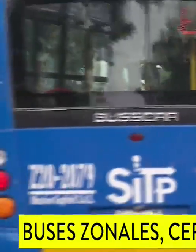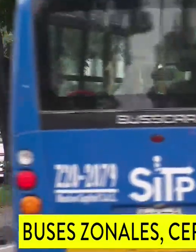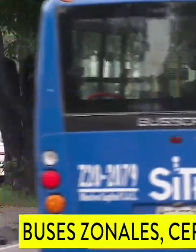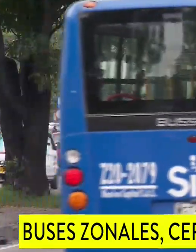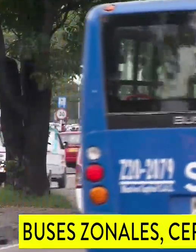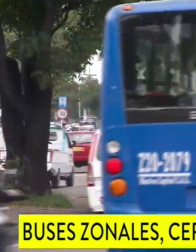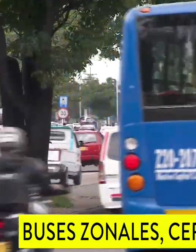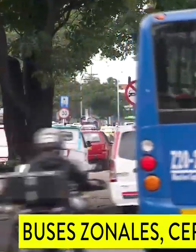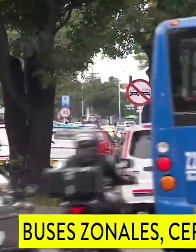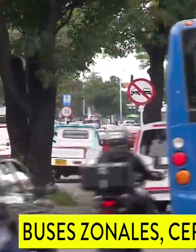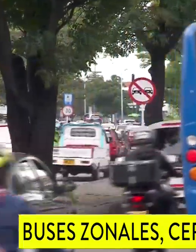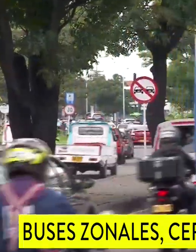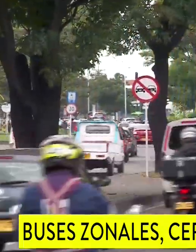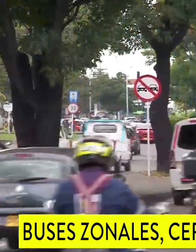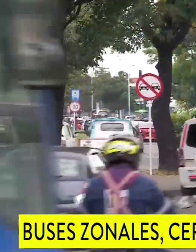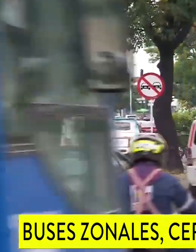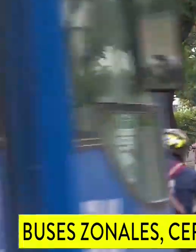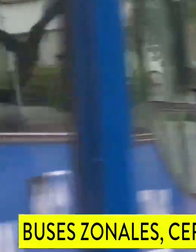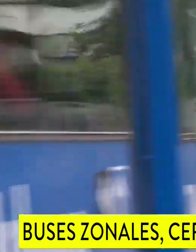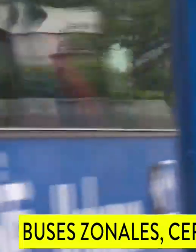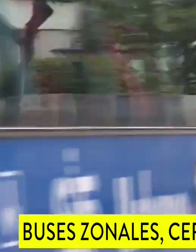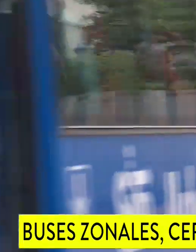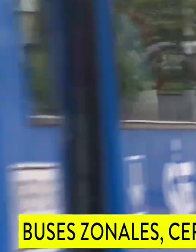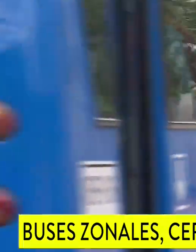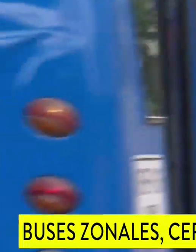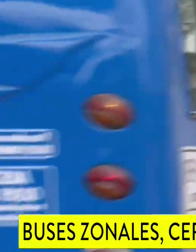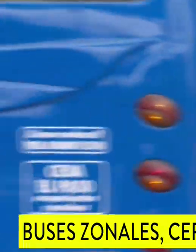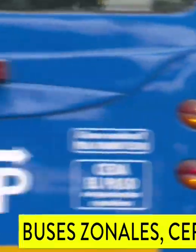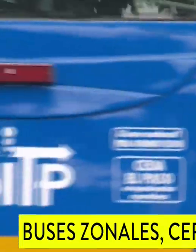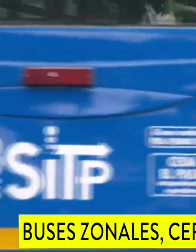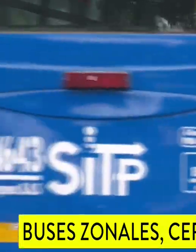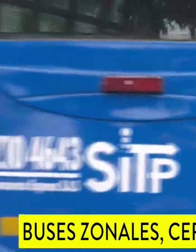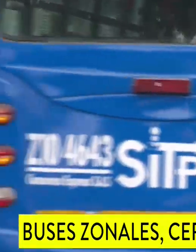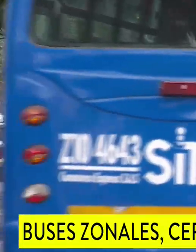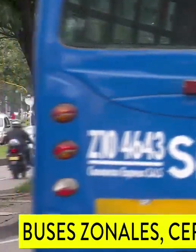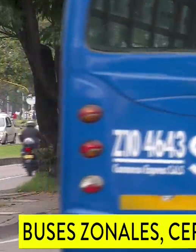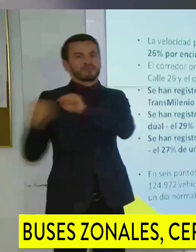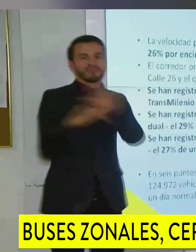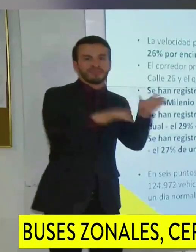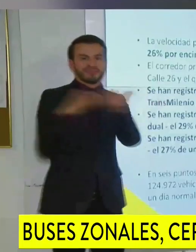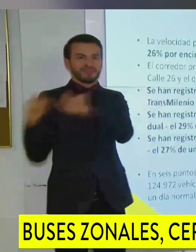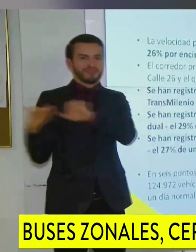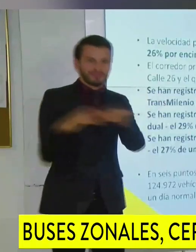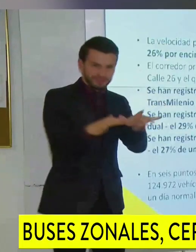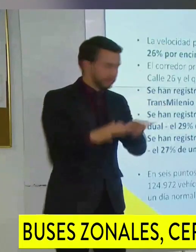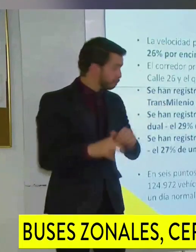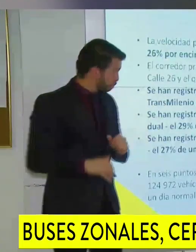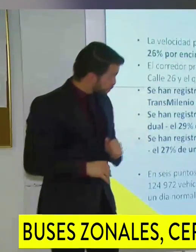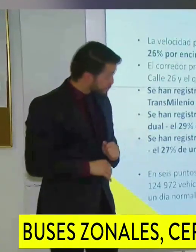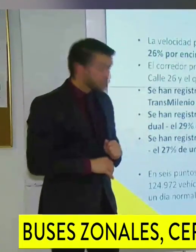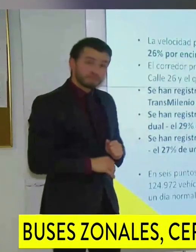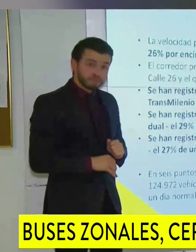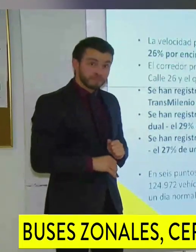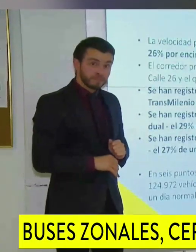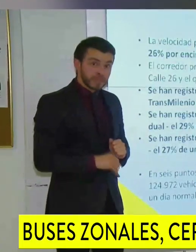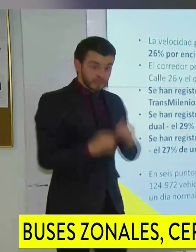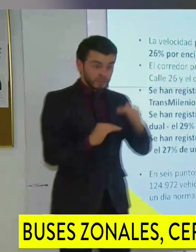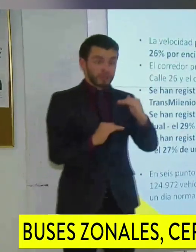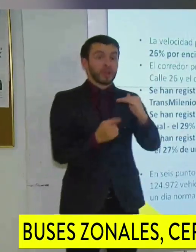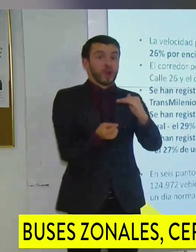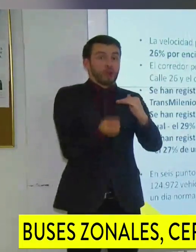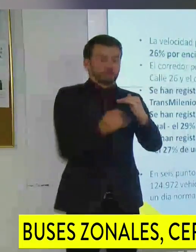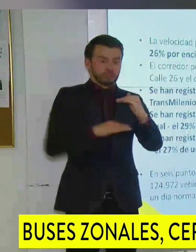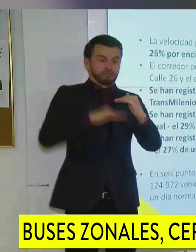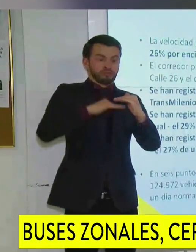capital, se acerca de manera preocupante a su límite máximo. En el zonal, ya vamos muy cerquita al 35%, bueno,